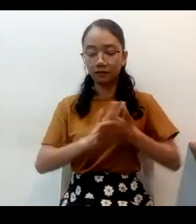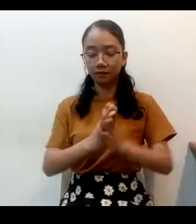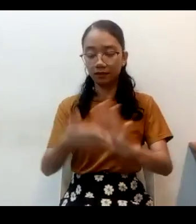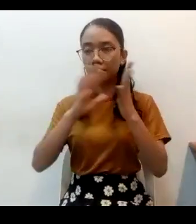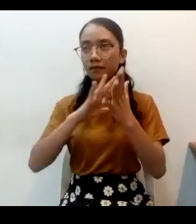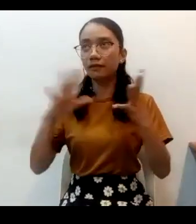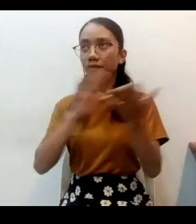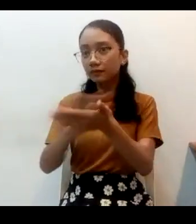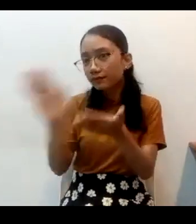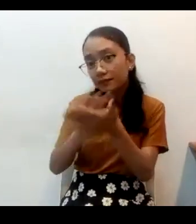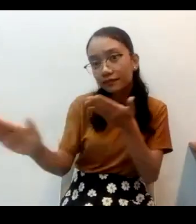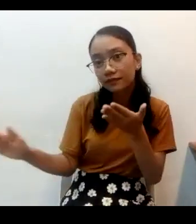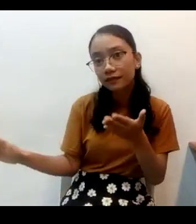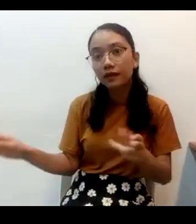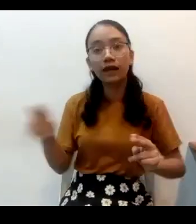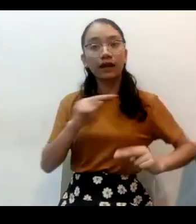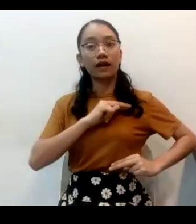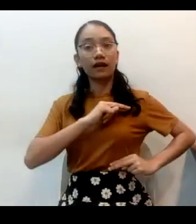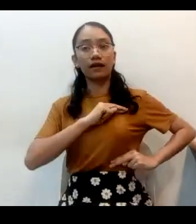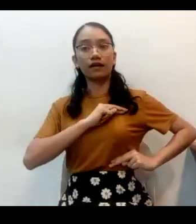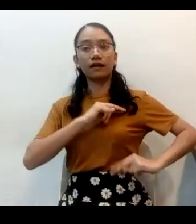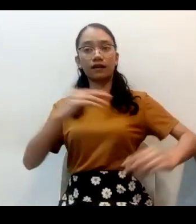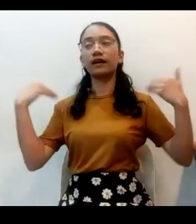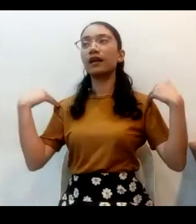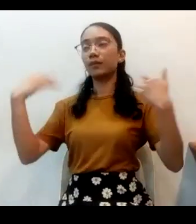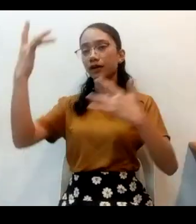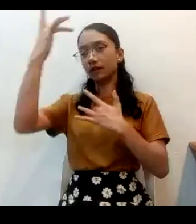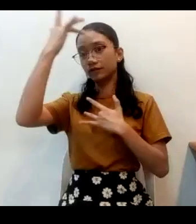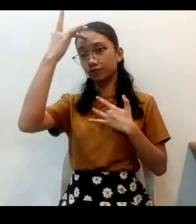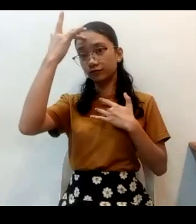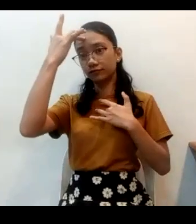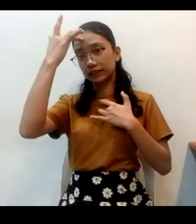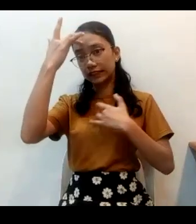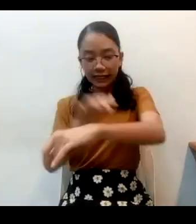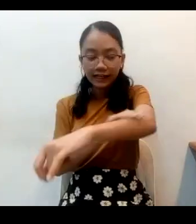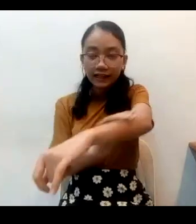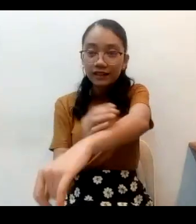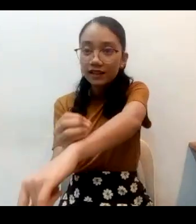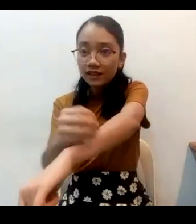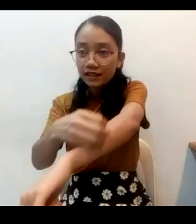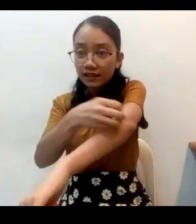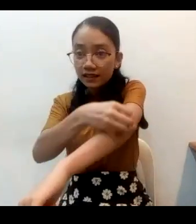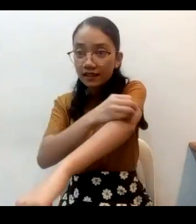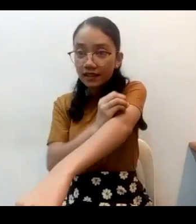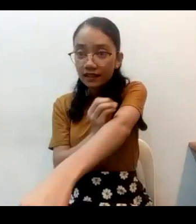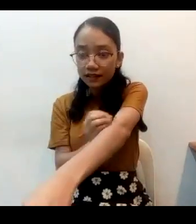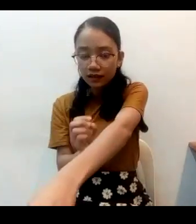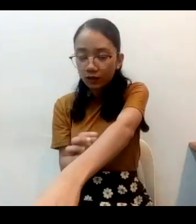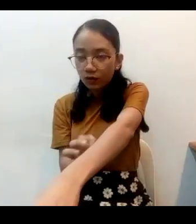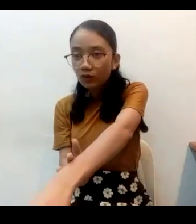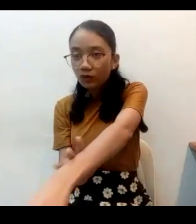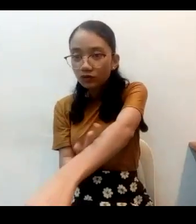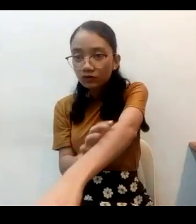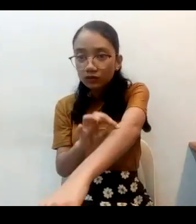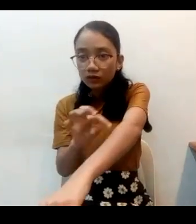leprosy. Siya po Leprosy? Leprosy? dahil siya po ay nagkaroon ng ketong. Ketongin?